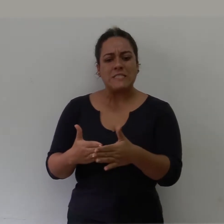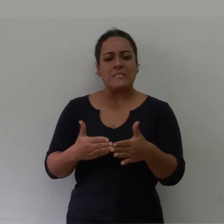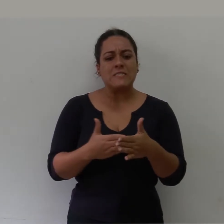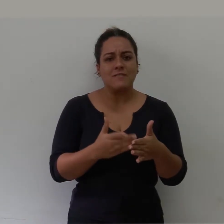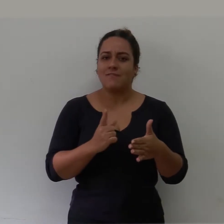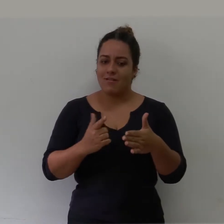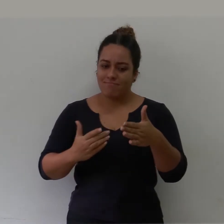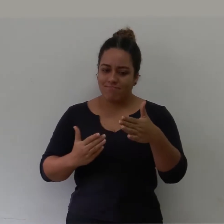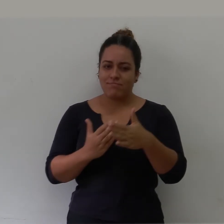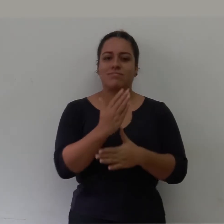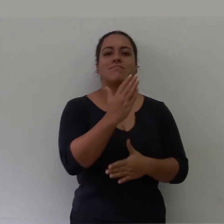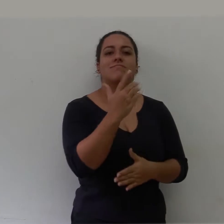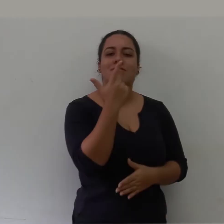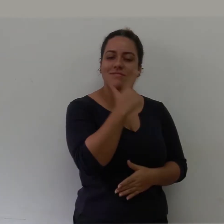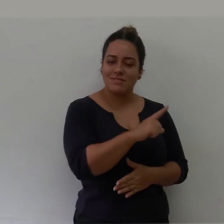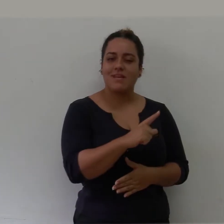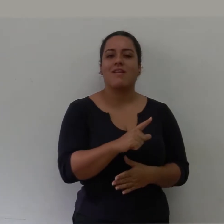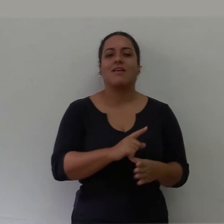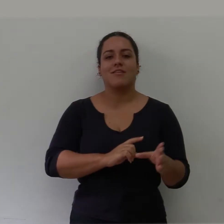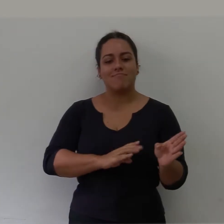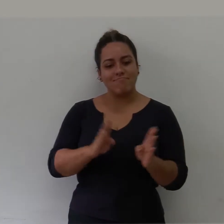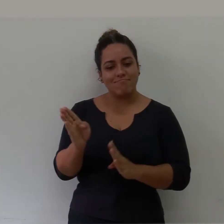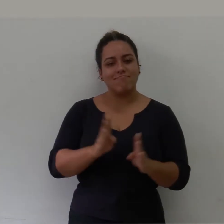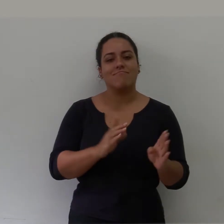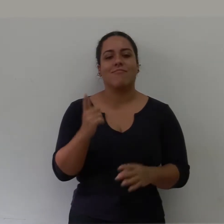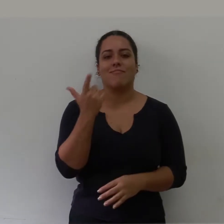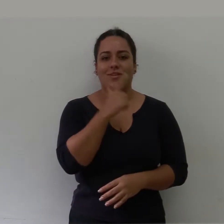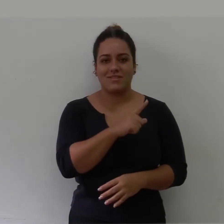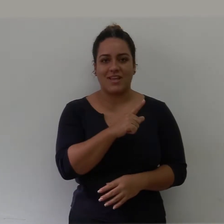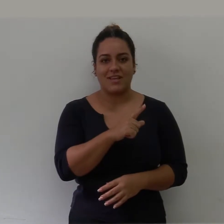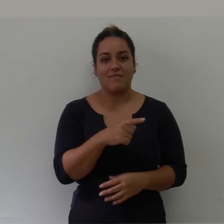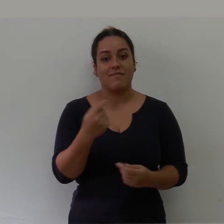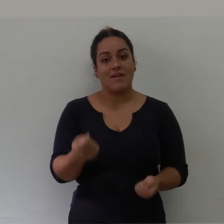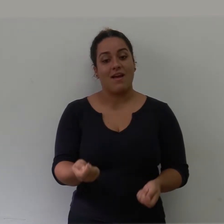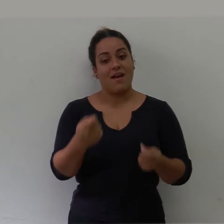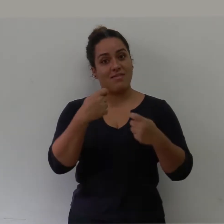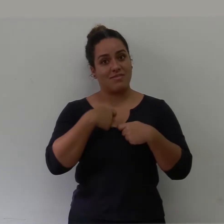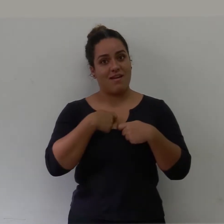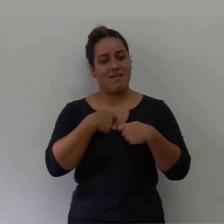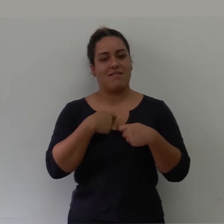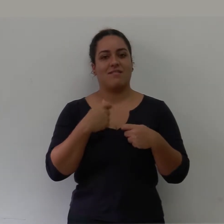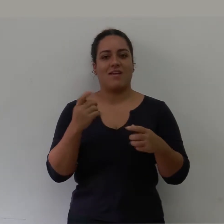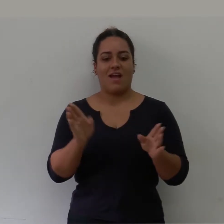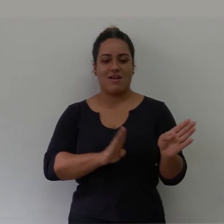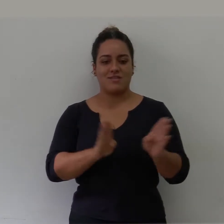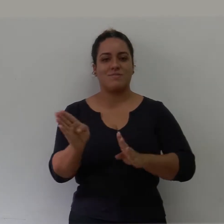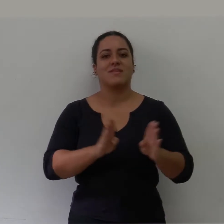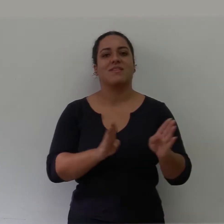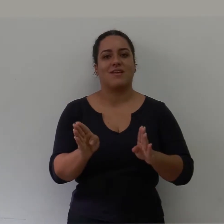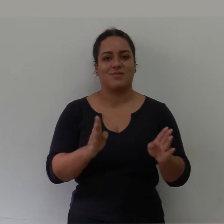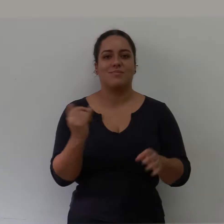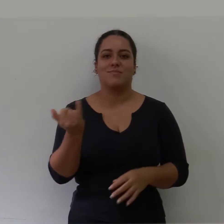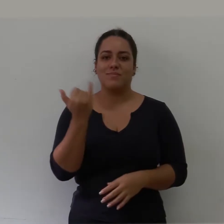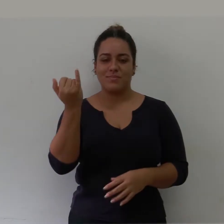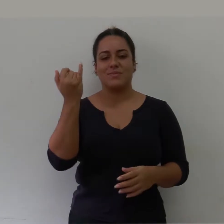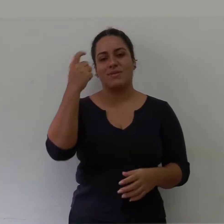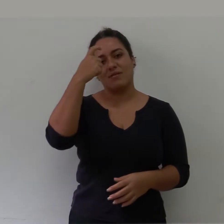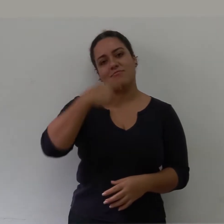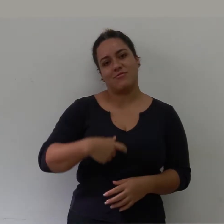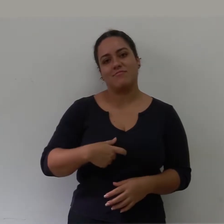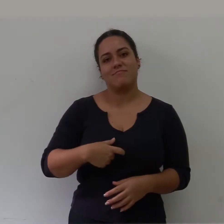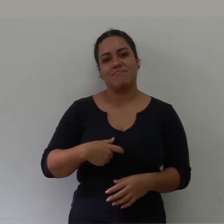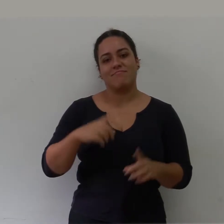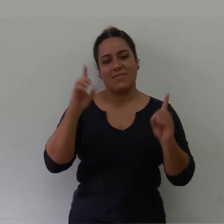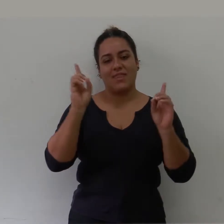limitação, né, da impossibilidade, da incapacidade. Né? Ela dá capacidade, ela traz essa competência, essa possibilidade